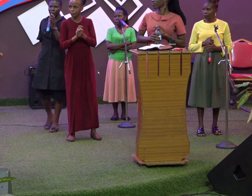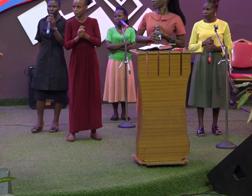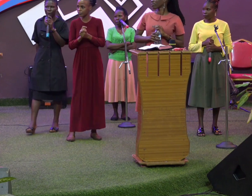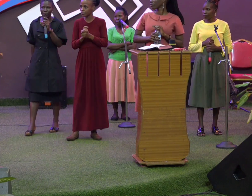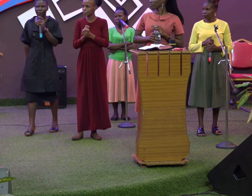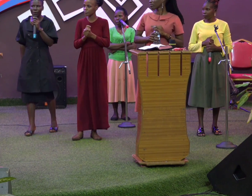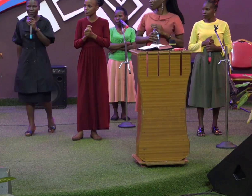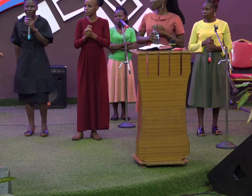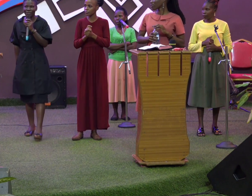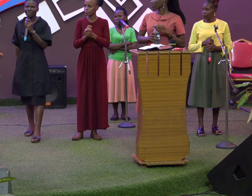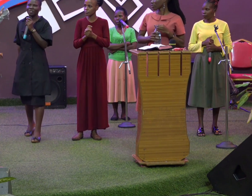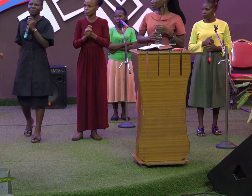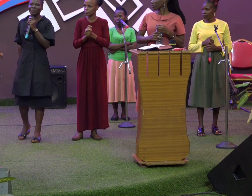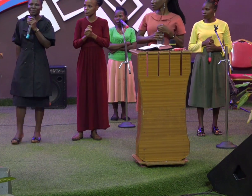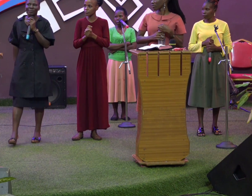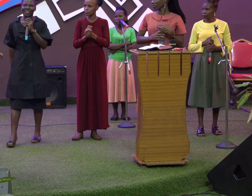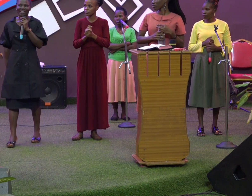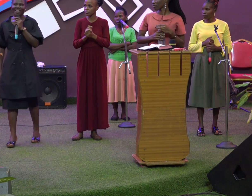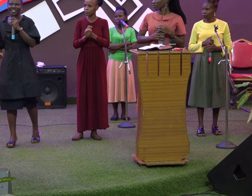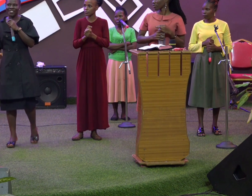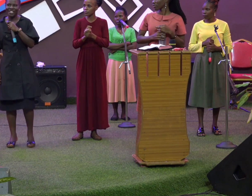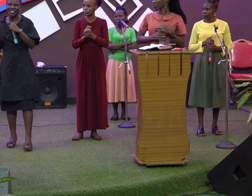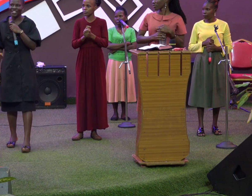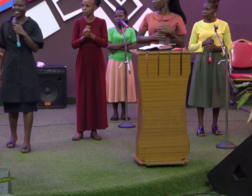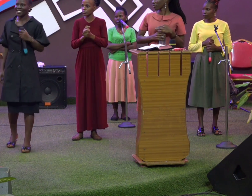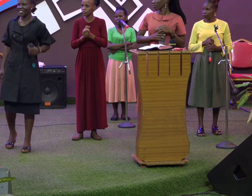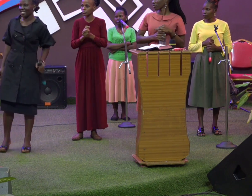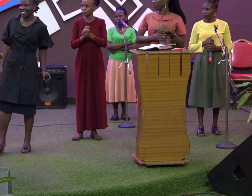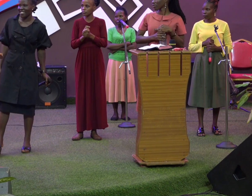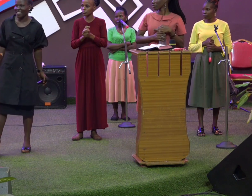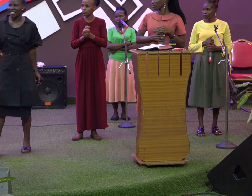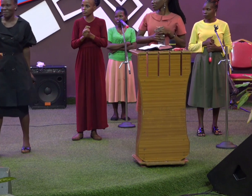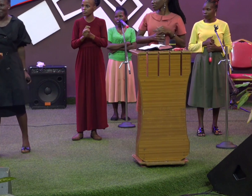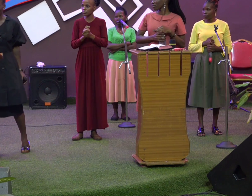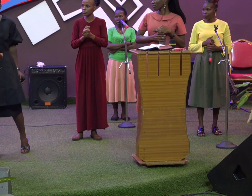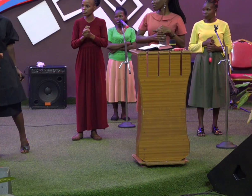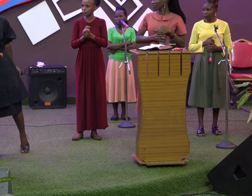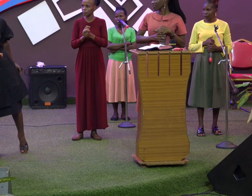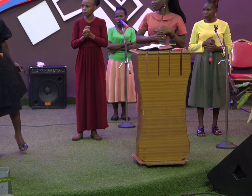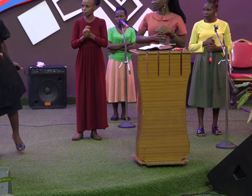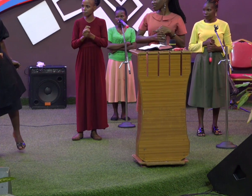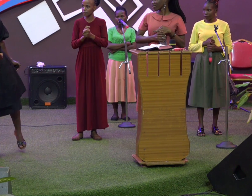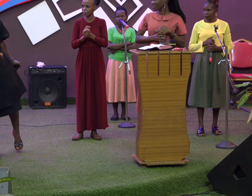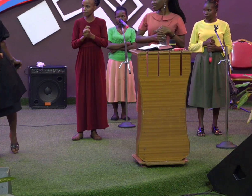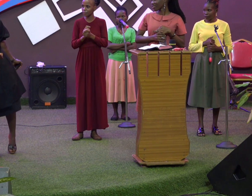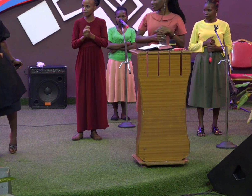heart. Sabo tuolu yimba. Ngabo naba na alufolo winga jetuli. Kusinza bwe kutio.